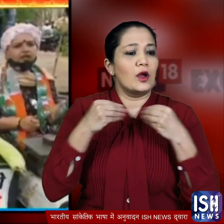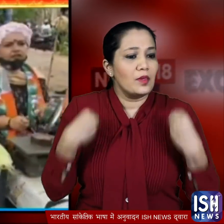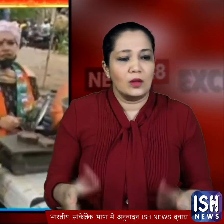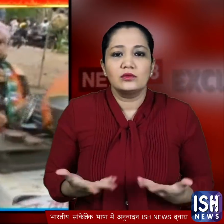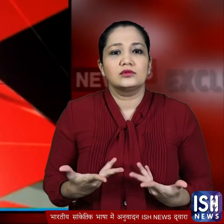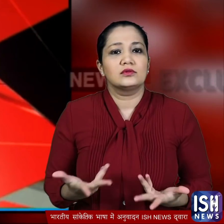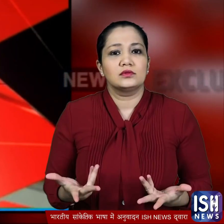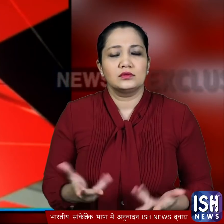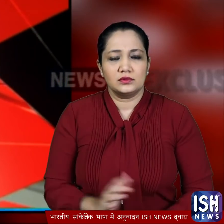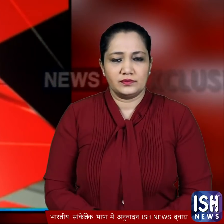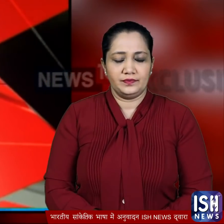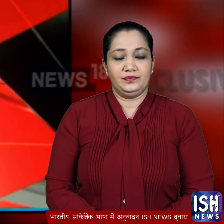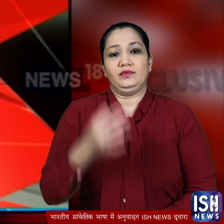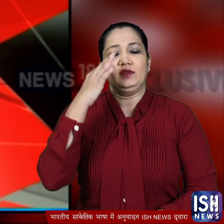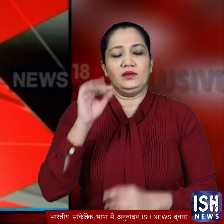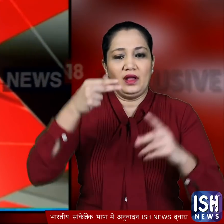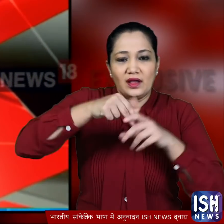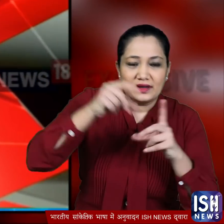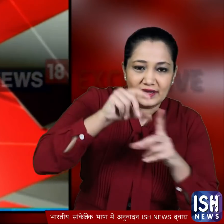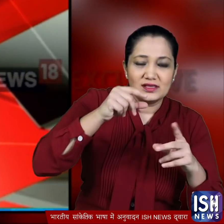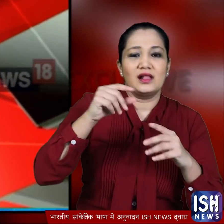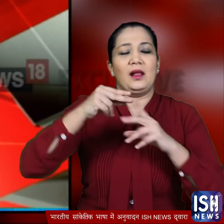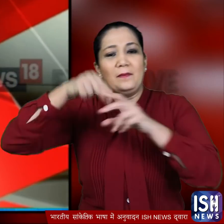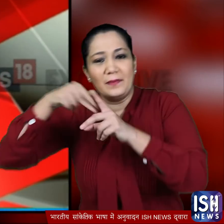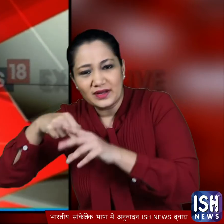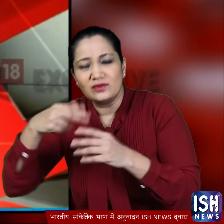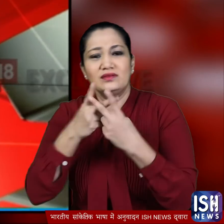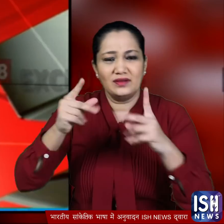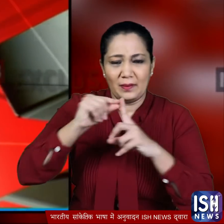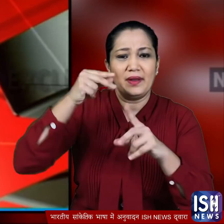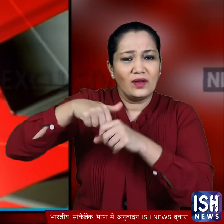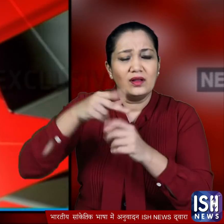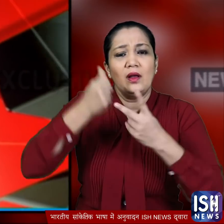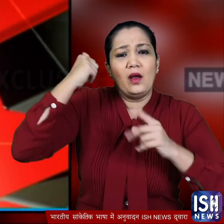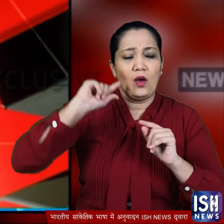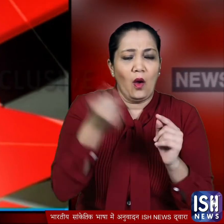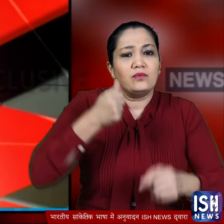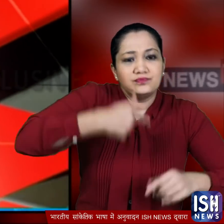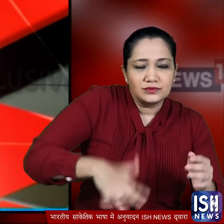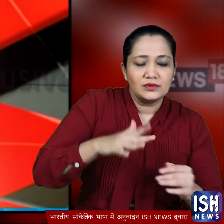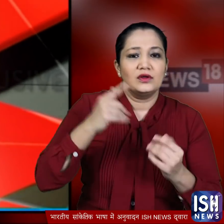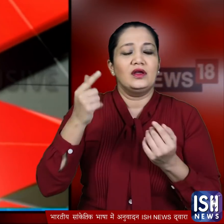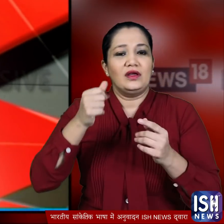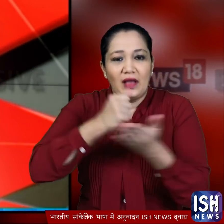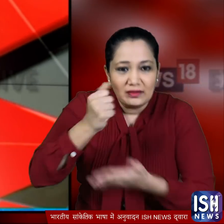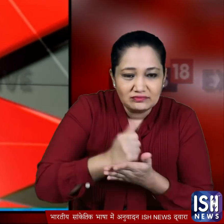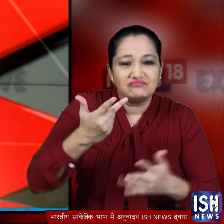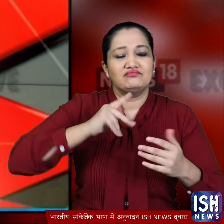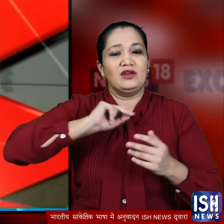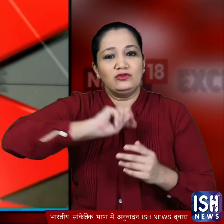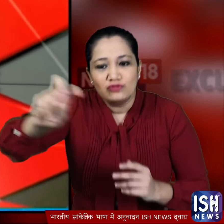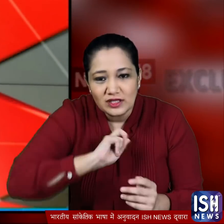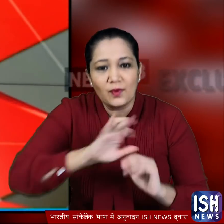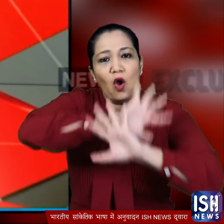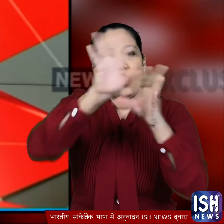हो चुकी हैं। सौभाग्य की बात है कि डीजल पेट्रोल की बढ़ती कीमतें हर चीज की महंगाई बढ़ा देती हैं, क्योंकि सामान की ढुलाई महंगी हो जाती है। और इस